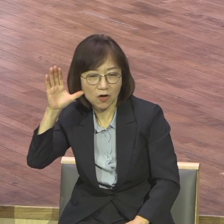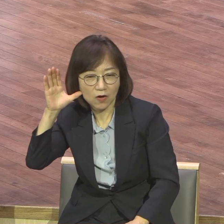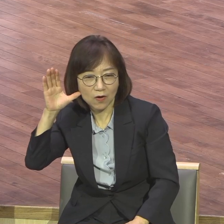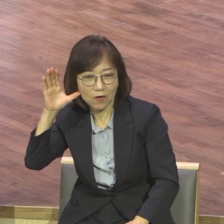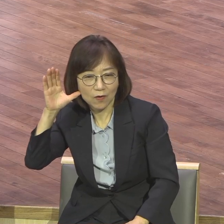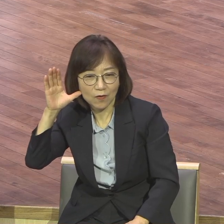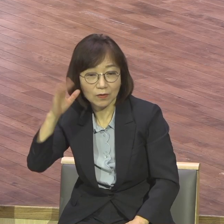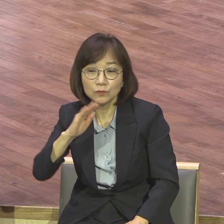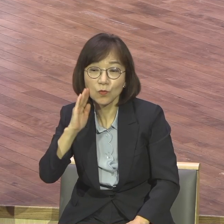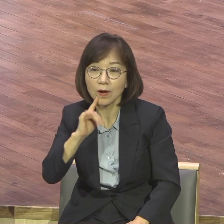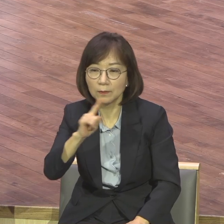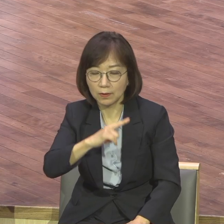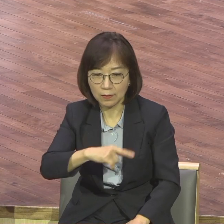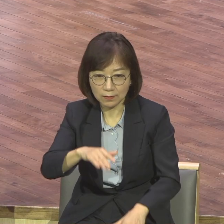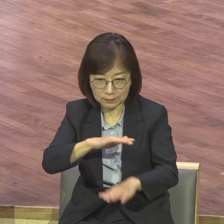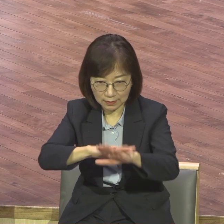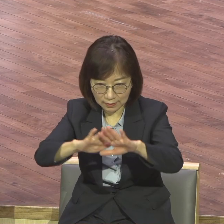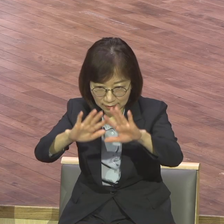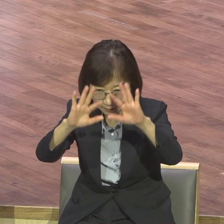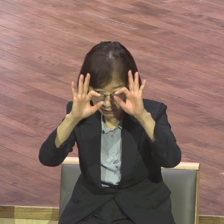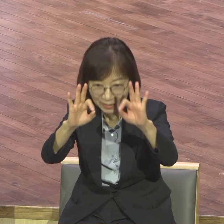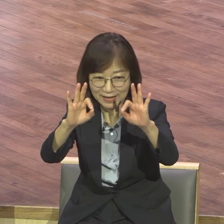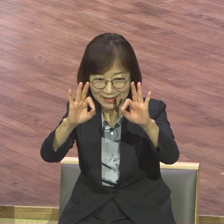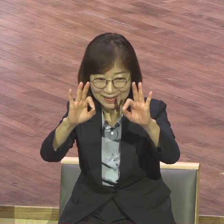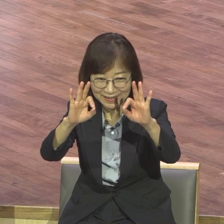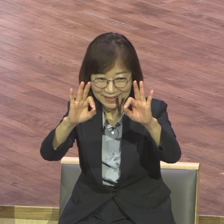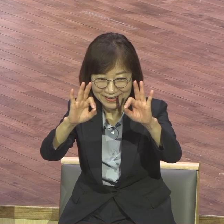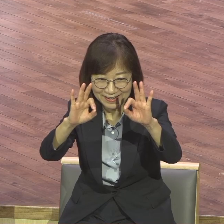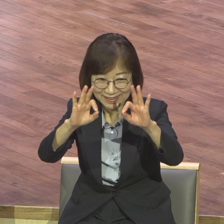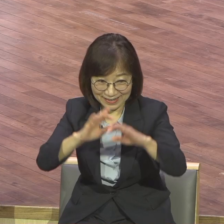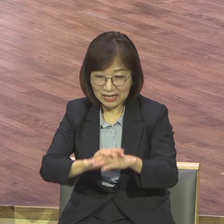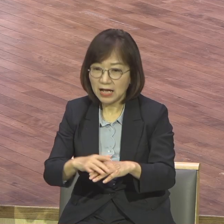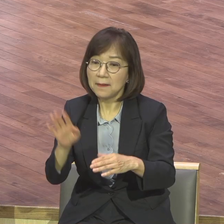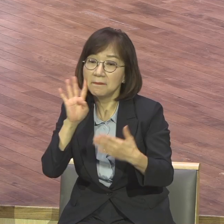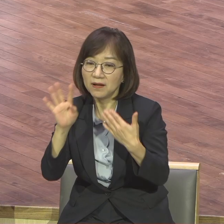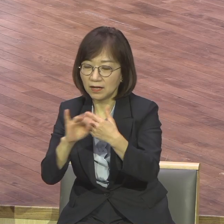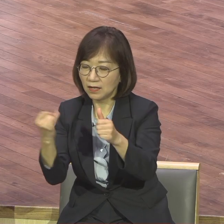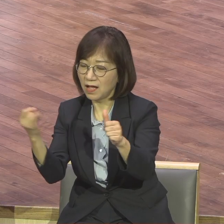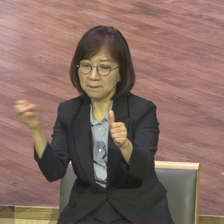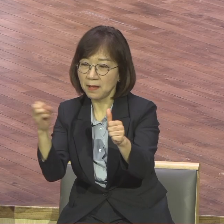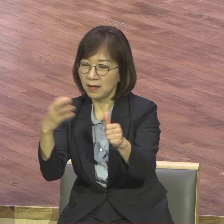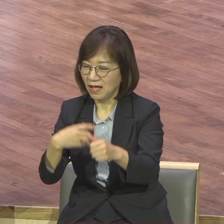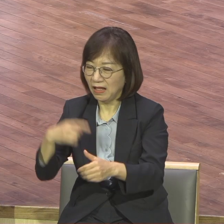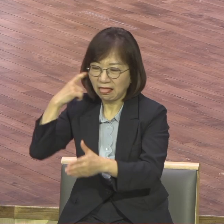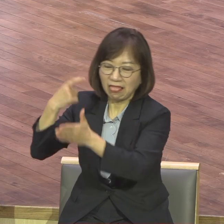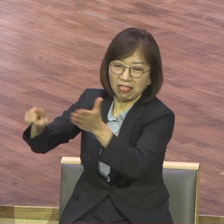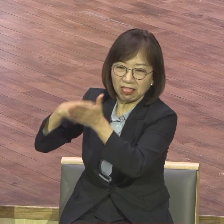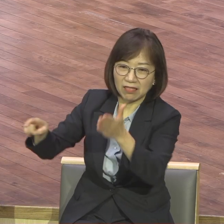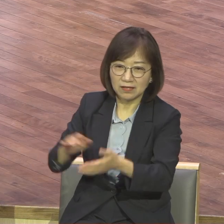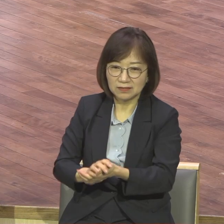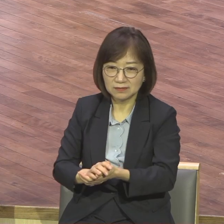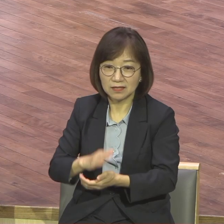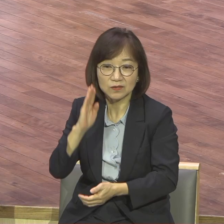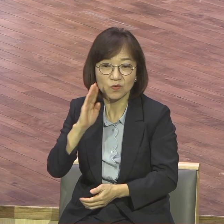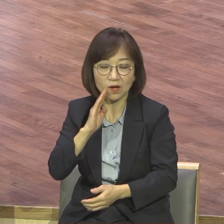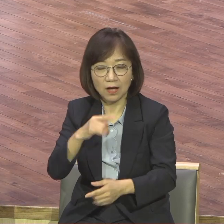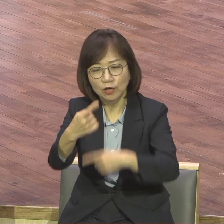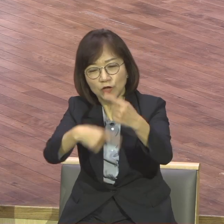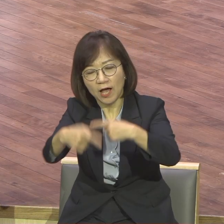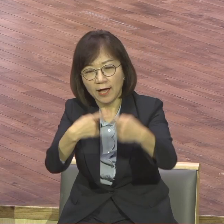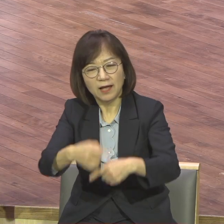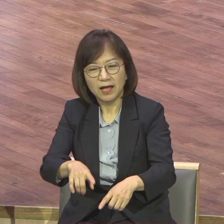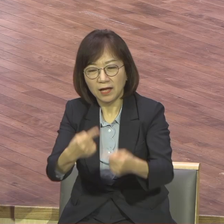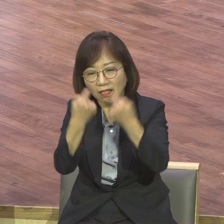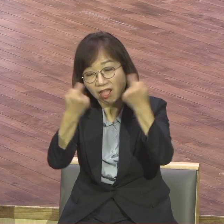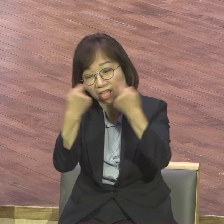부부간에서도 서로 잘 들어줘야 합니다 배우자가 들어주지 않으니까 뭐요 속병이 나죠 속병이 자녀들